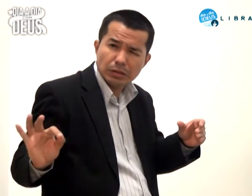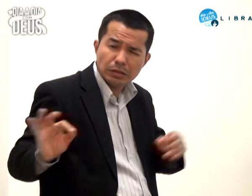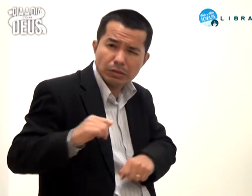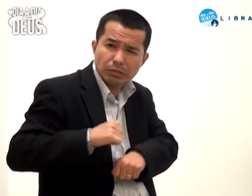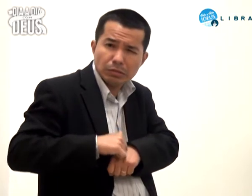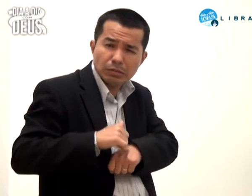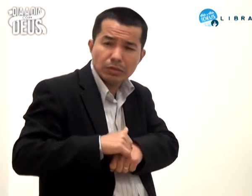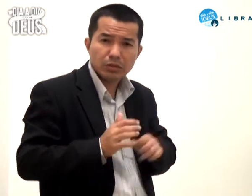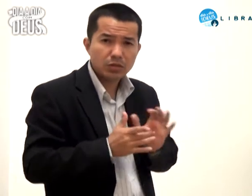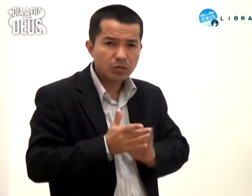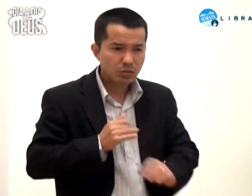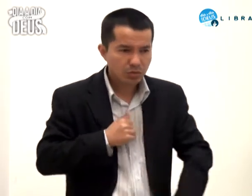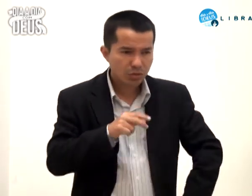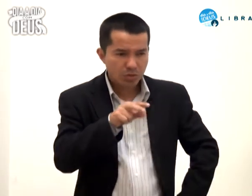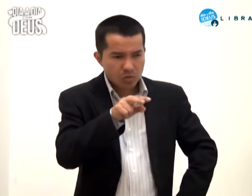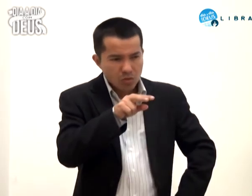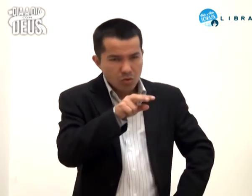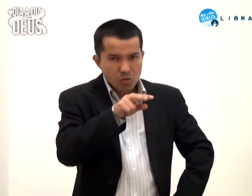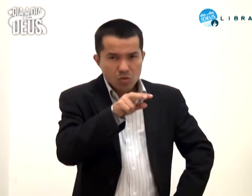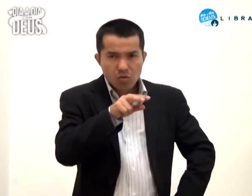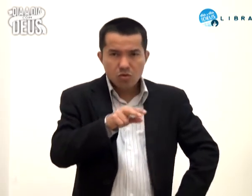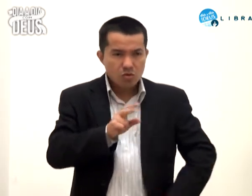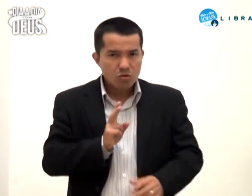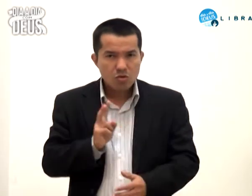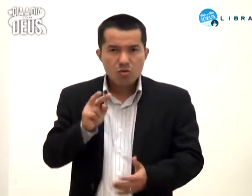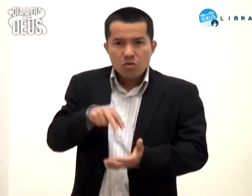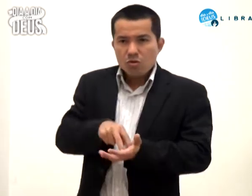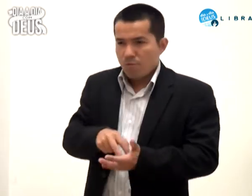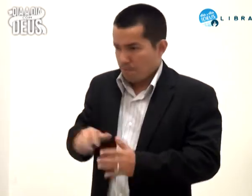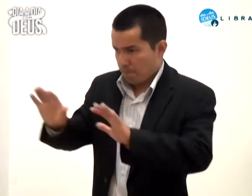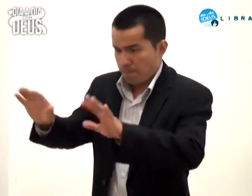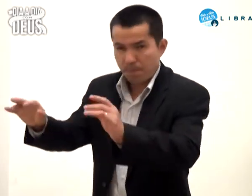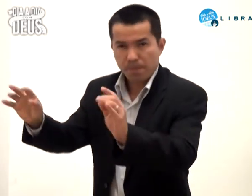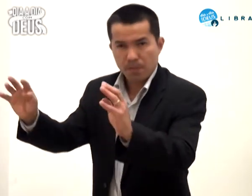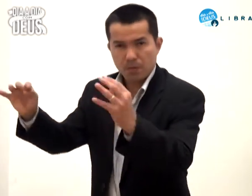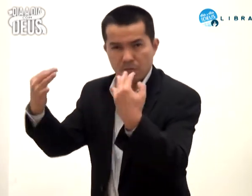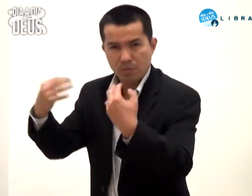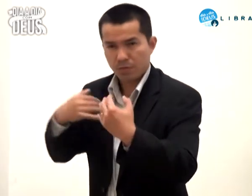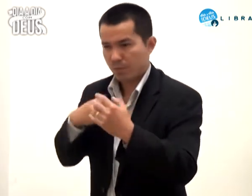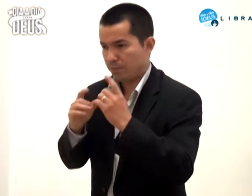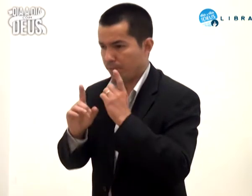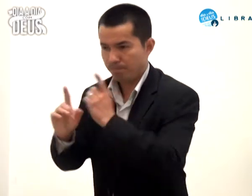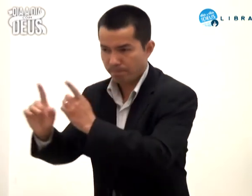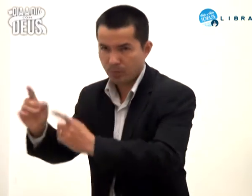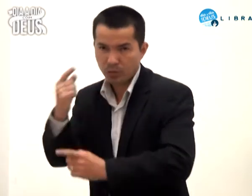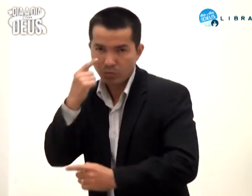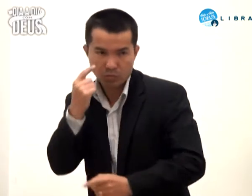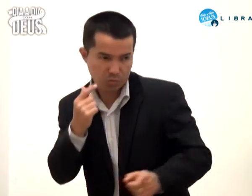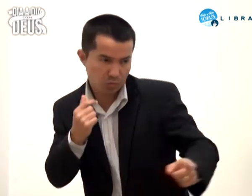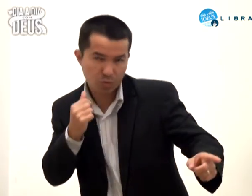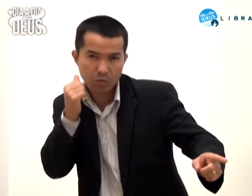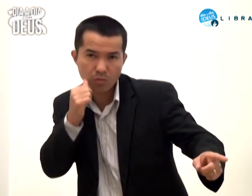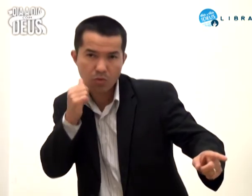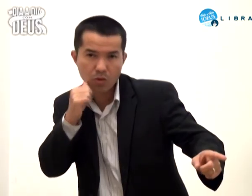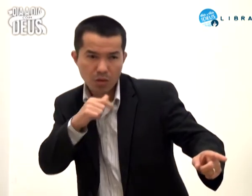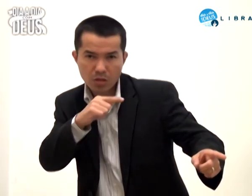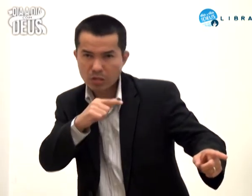termos de valor daquela época. E Jesus levanta-se e diz para os seus discípulos: esta mulher